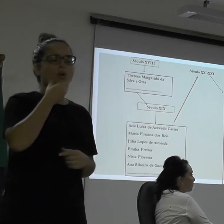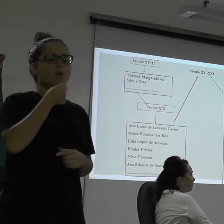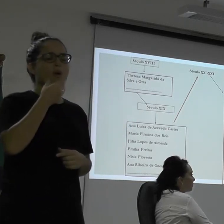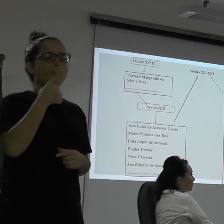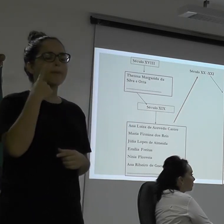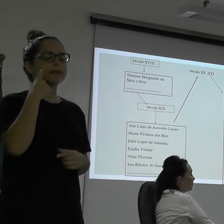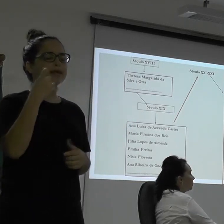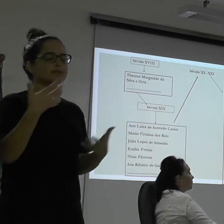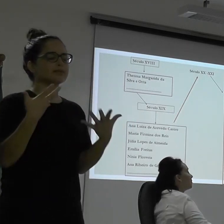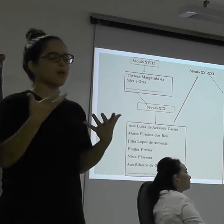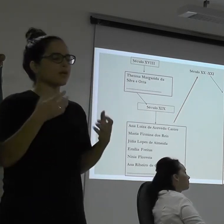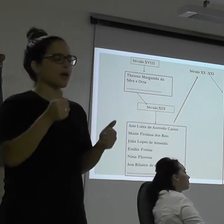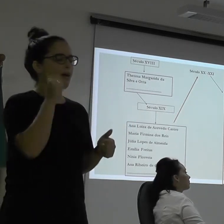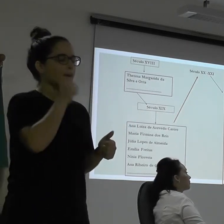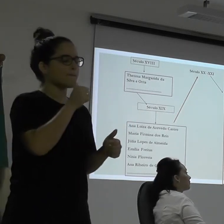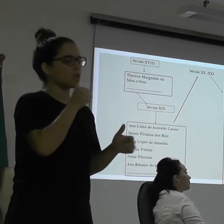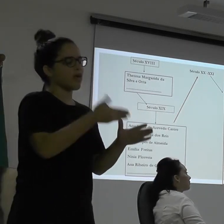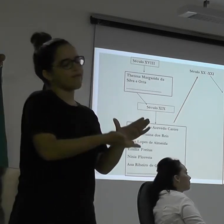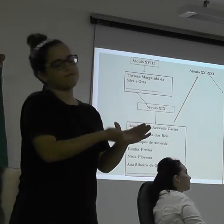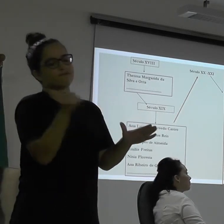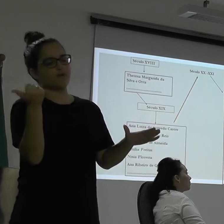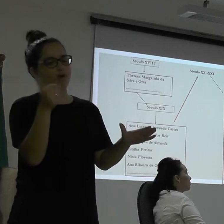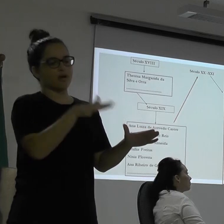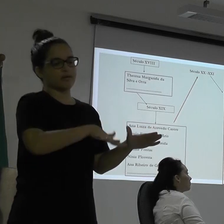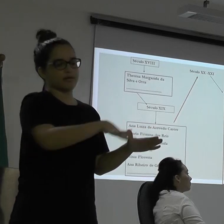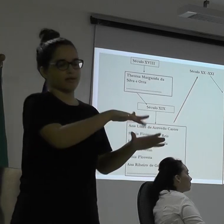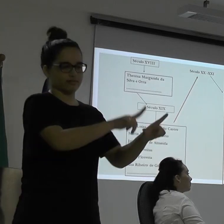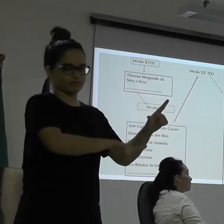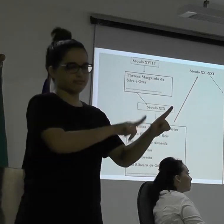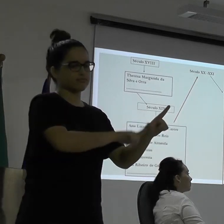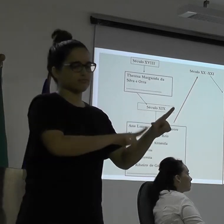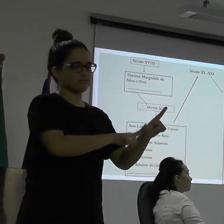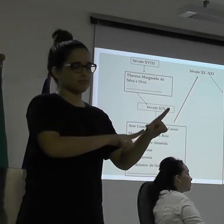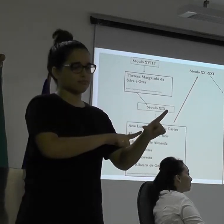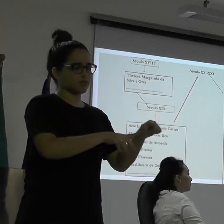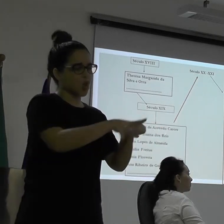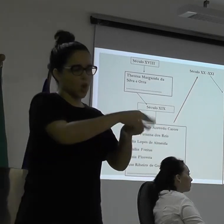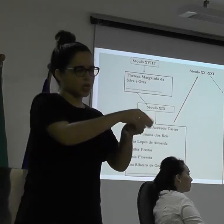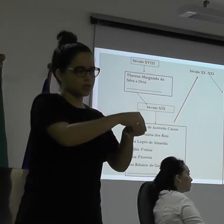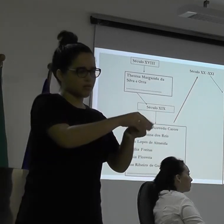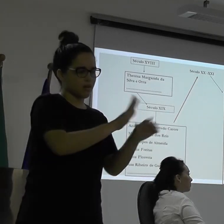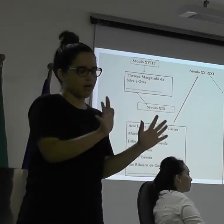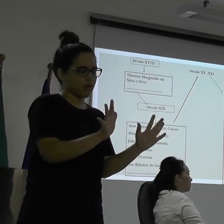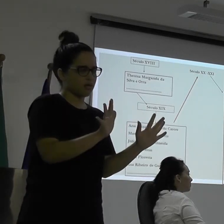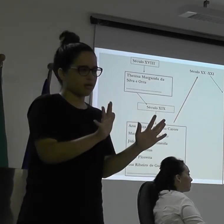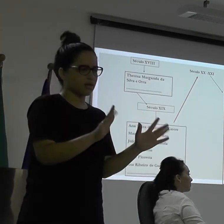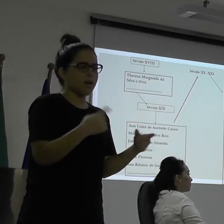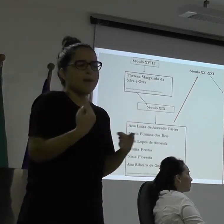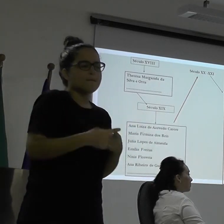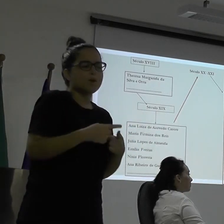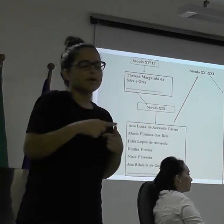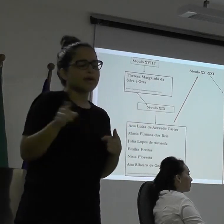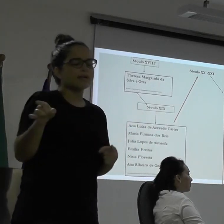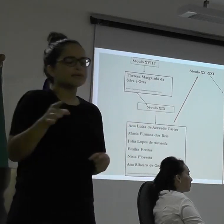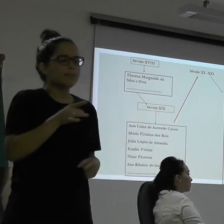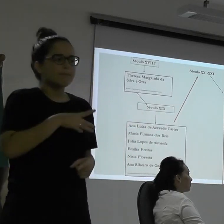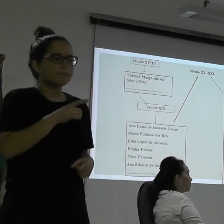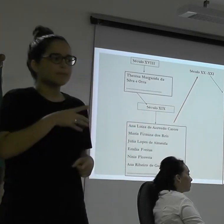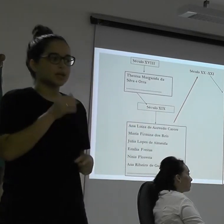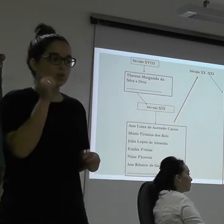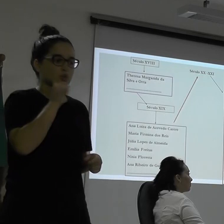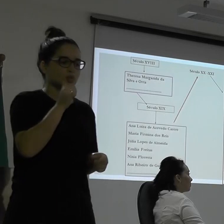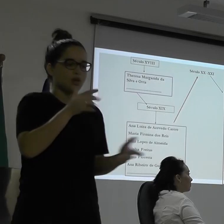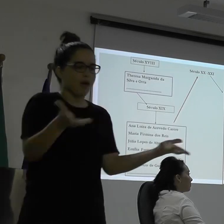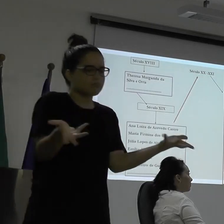mulheres das letras, às quais elas têm tanto direito como eles. Será que seria pelo temor de que partilhassem